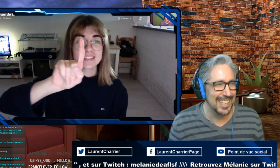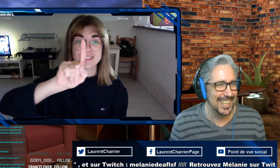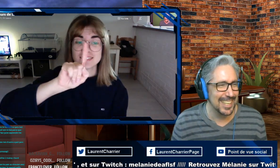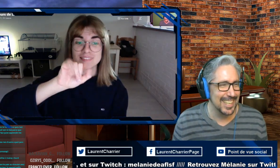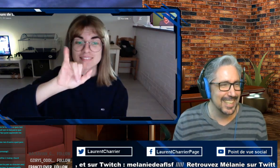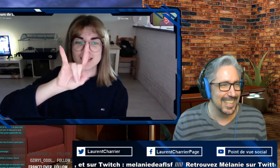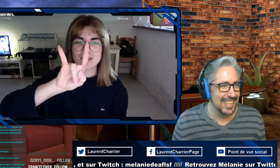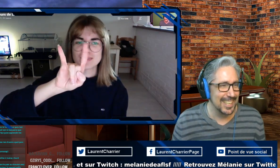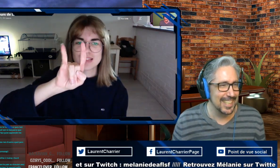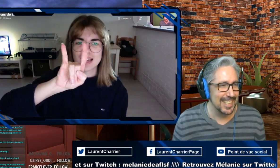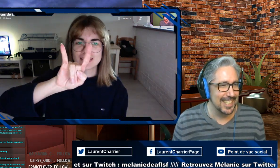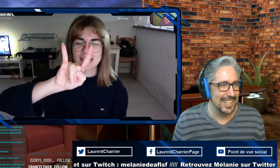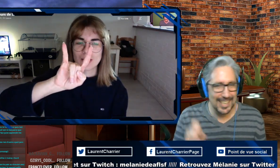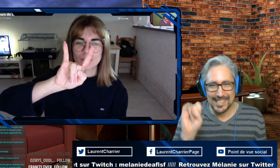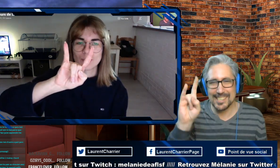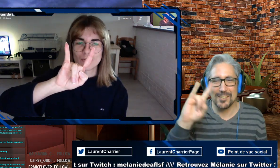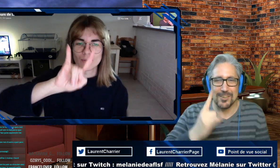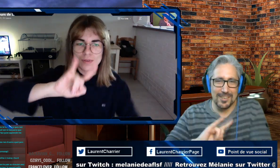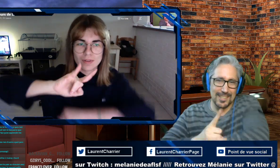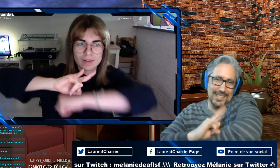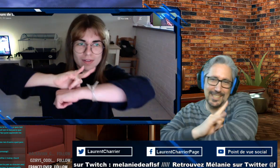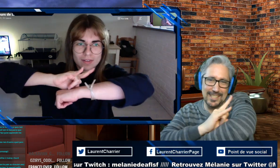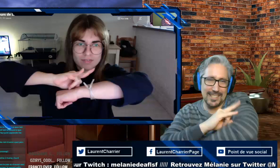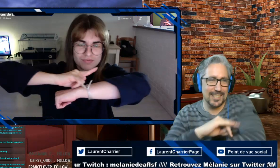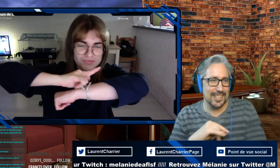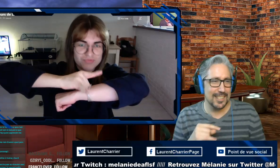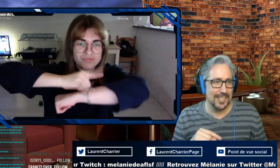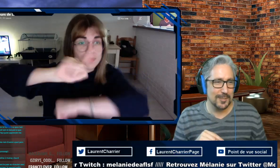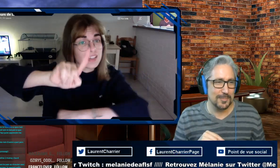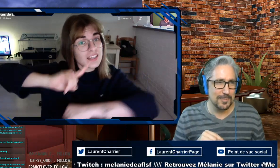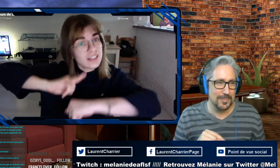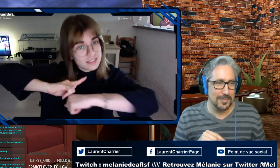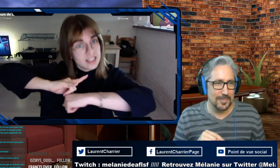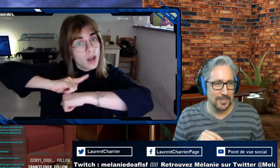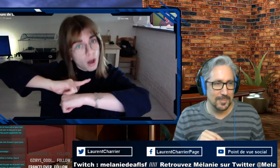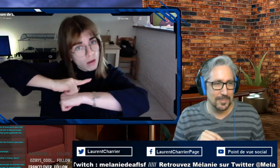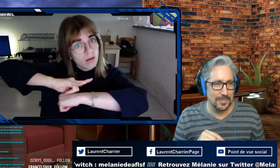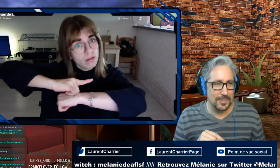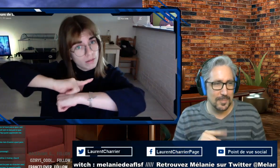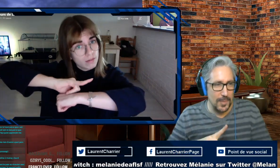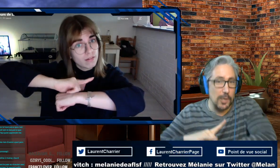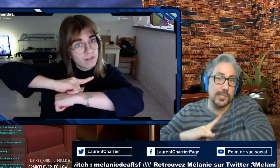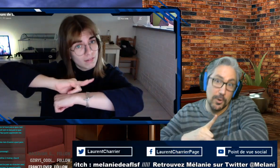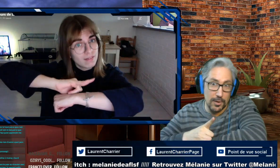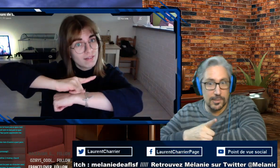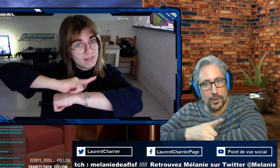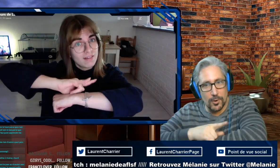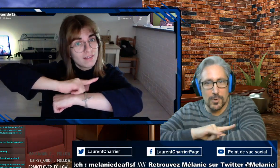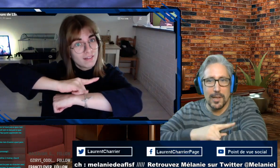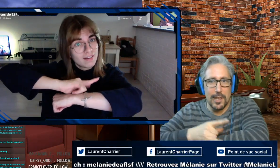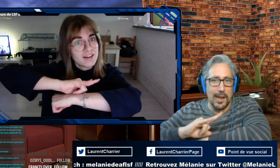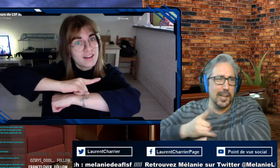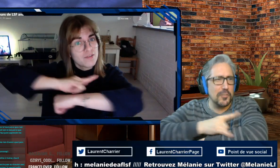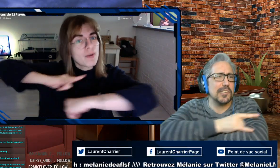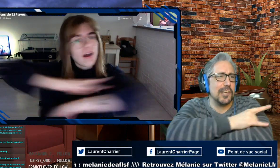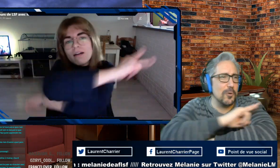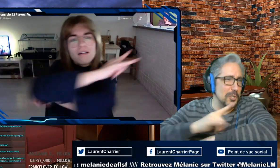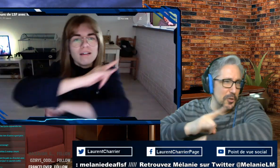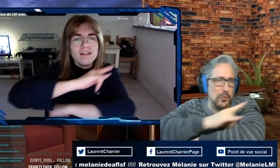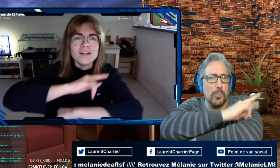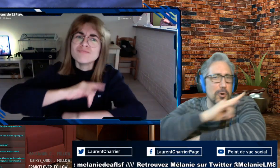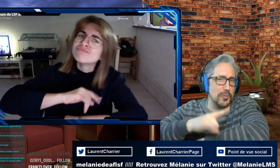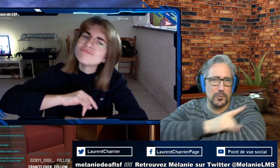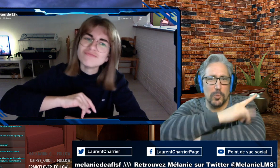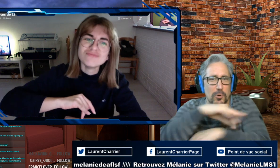Et comme ça, et ça. Escargot. Tic, tic, tic. Et c'est lent. Ah, c'est lent, oui. Là, je fais